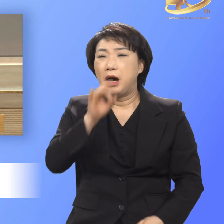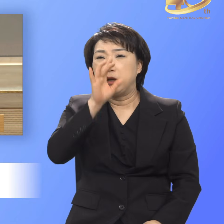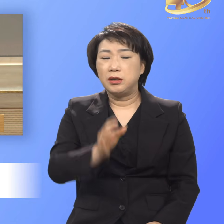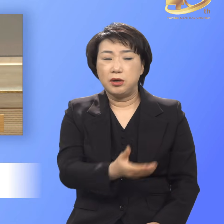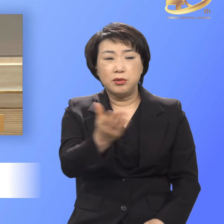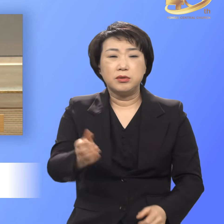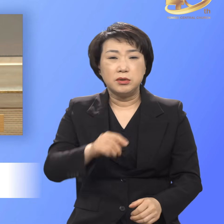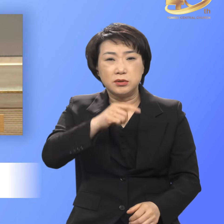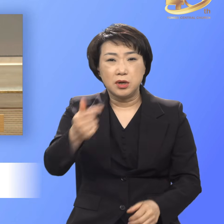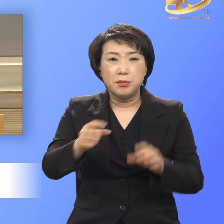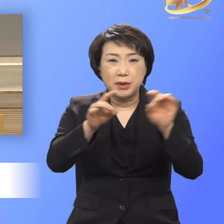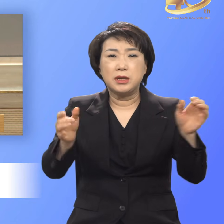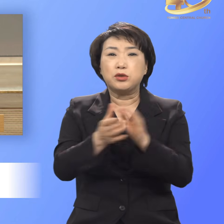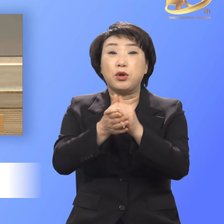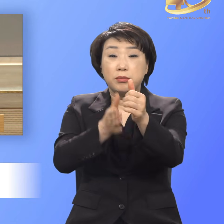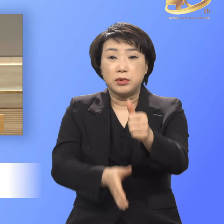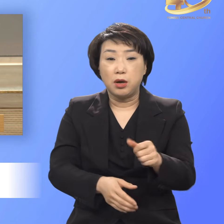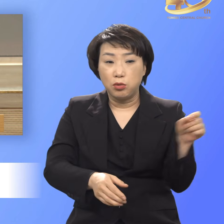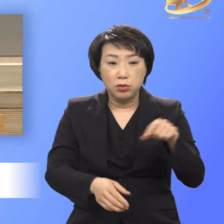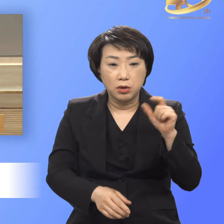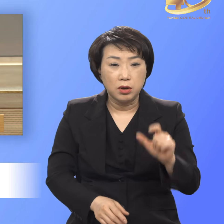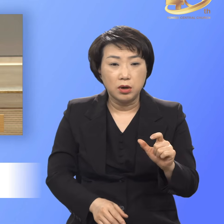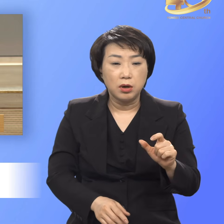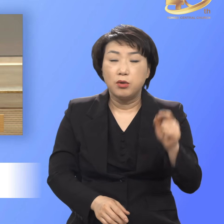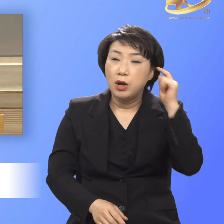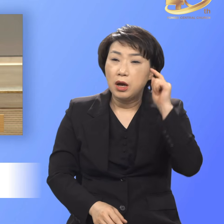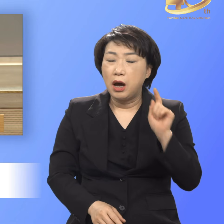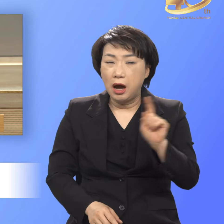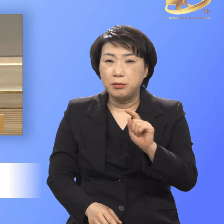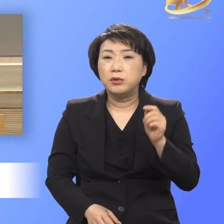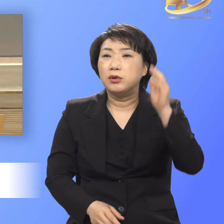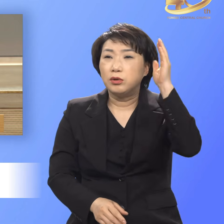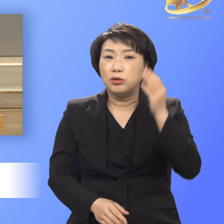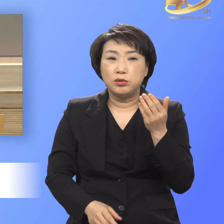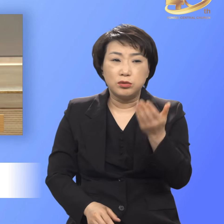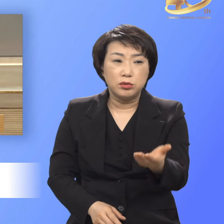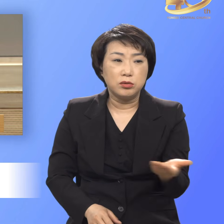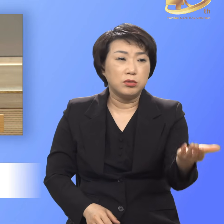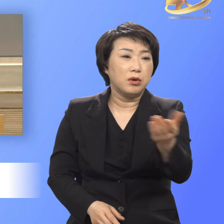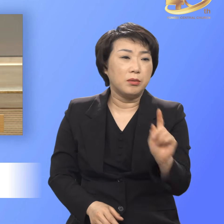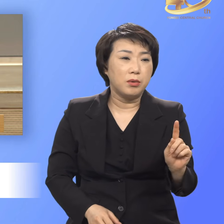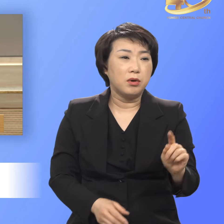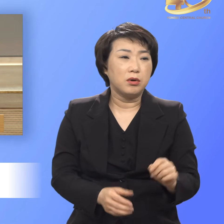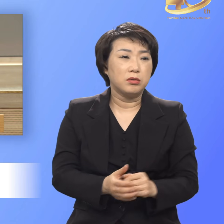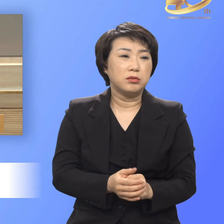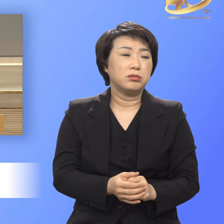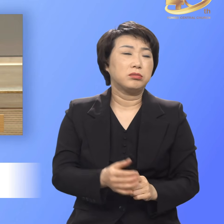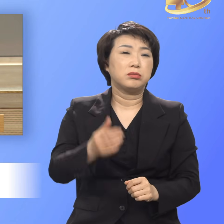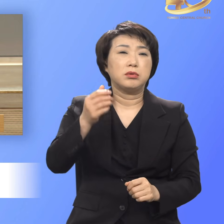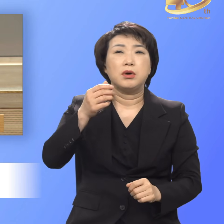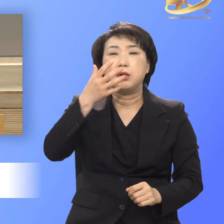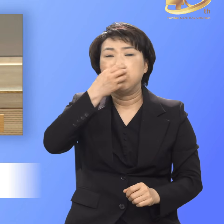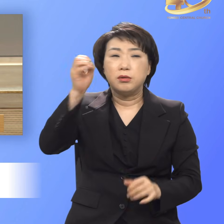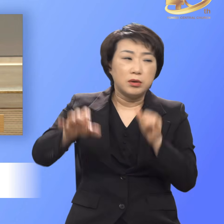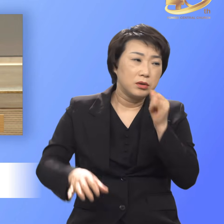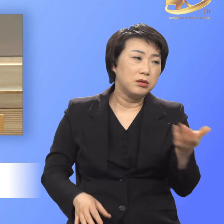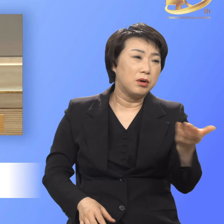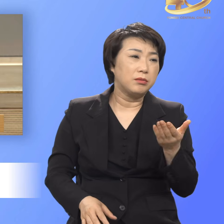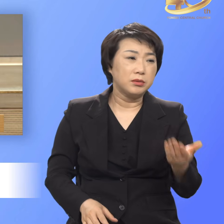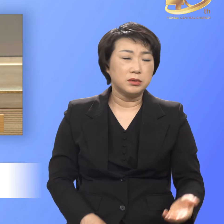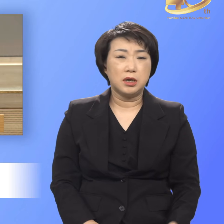그러지 안 해. 왜? 아무리 말해도 그 사람에게는 씨가 맥히질 않아. 왜가